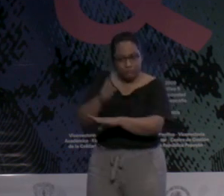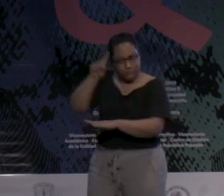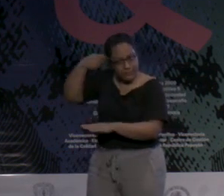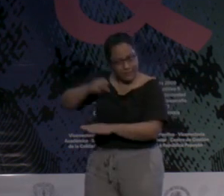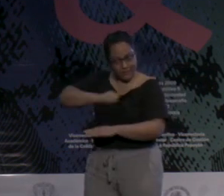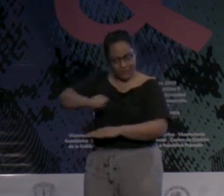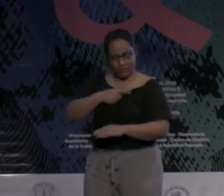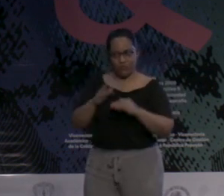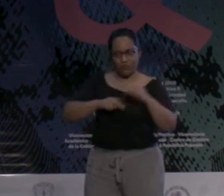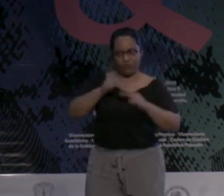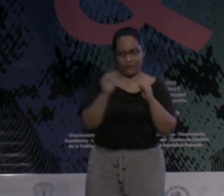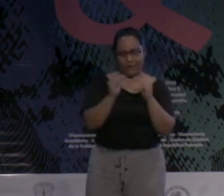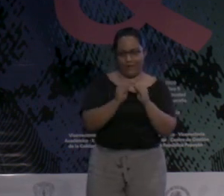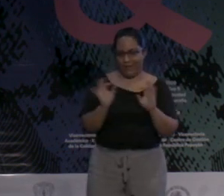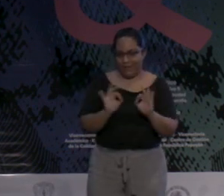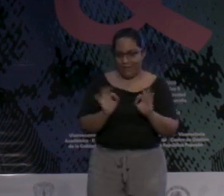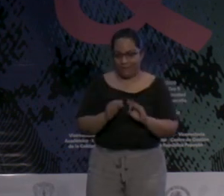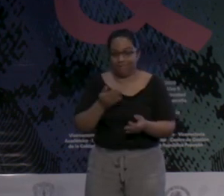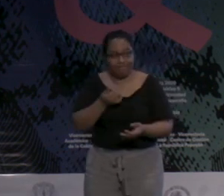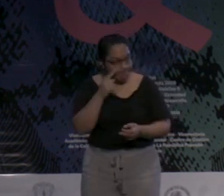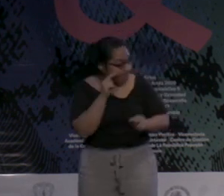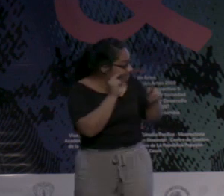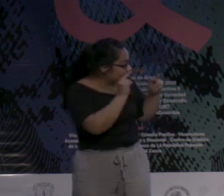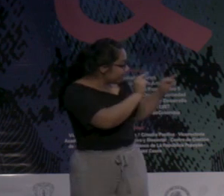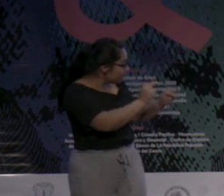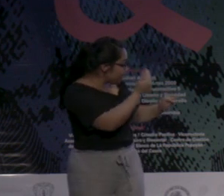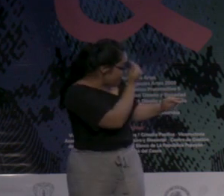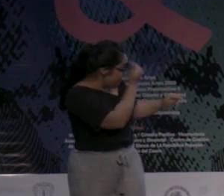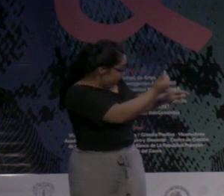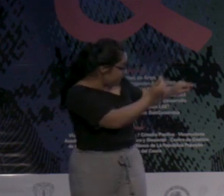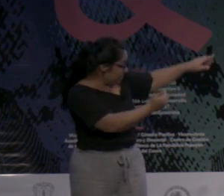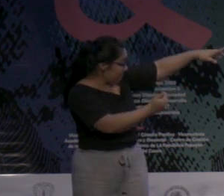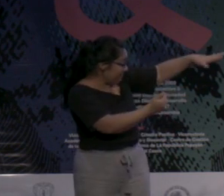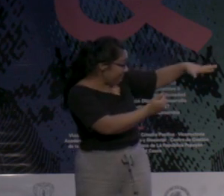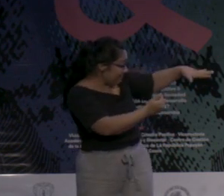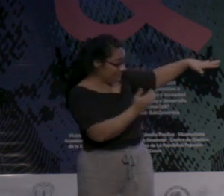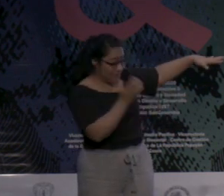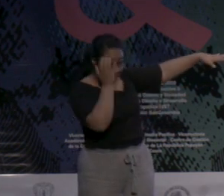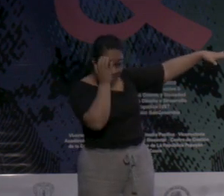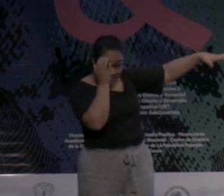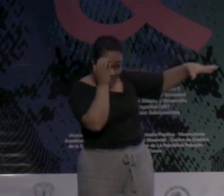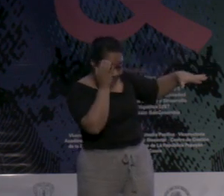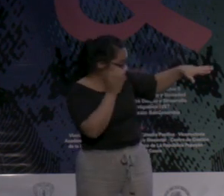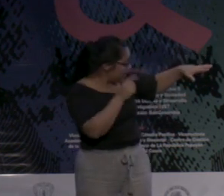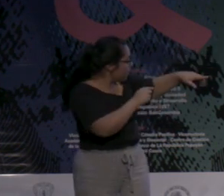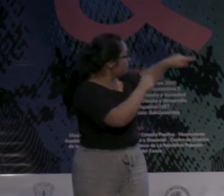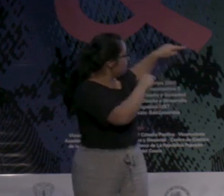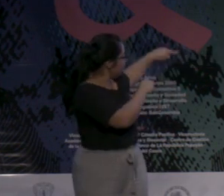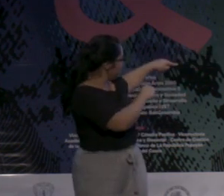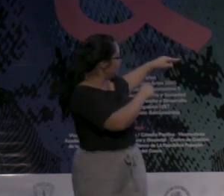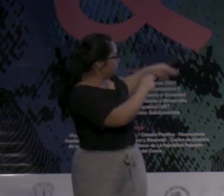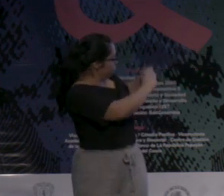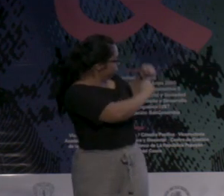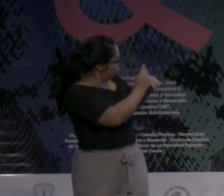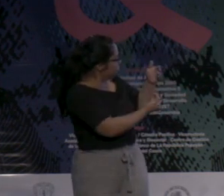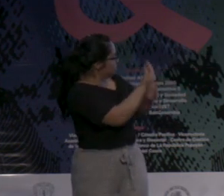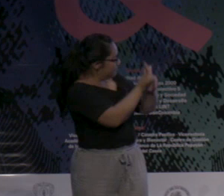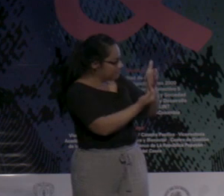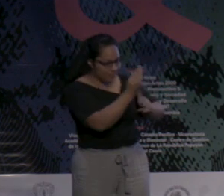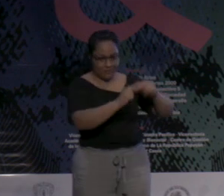derecho. Pero también pueden ustedes observar que enfrente a estos barrios marginales de Bogotá se empiezan a construir